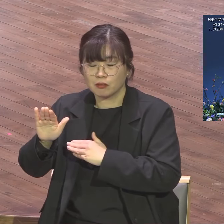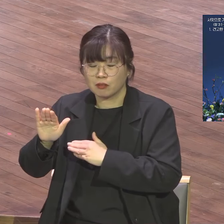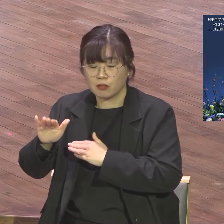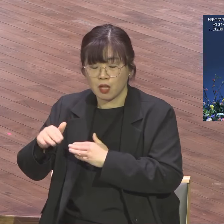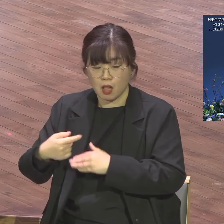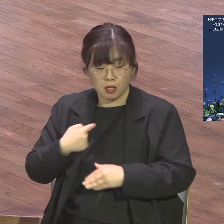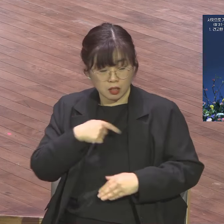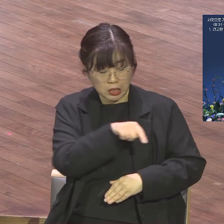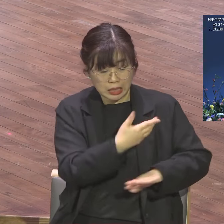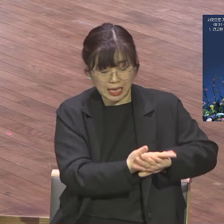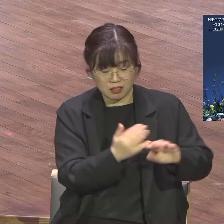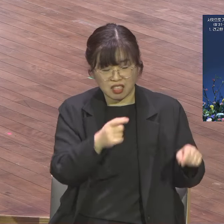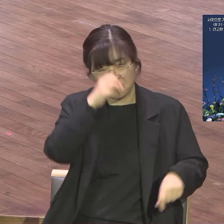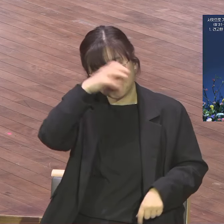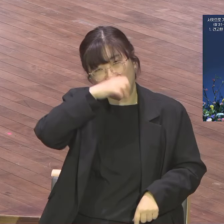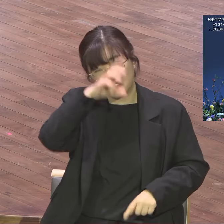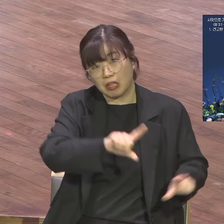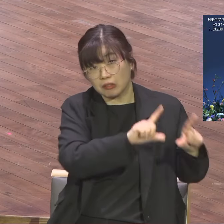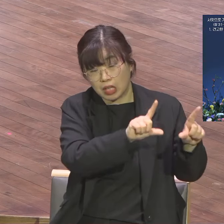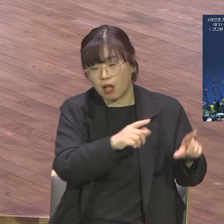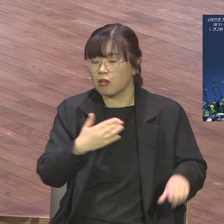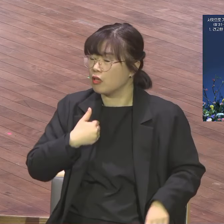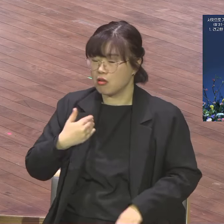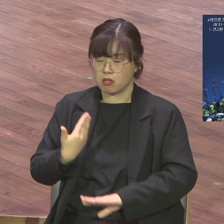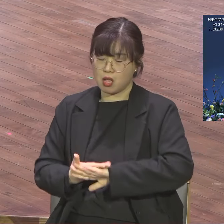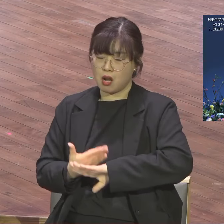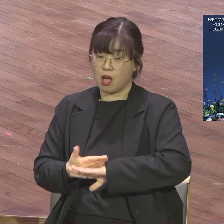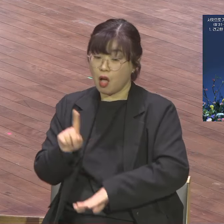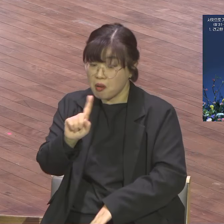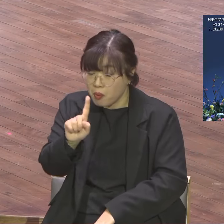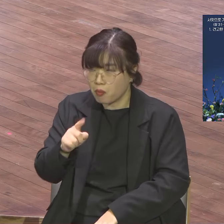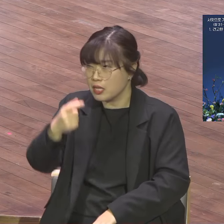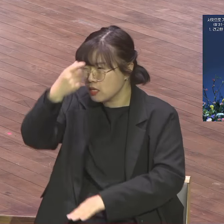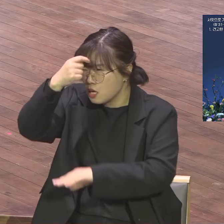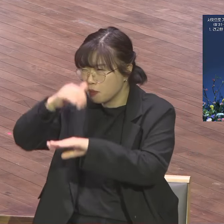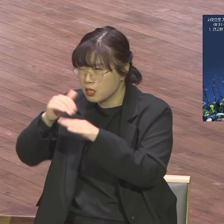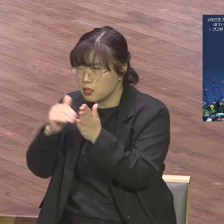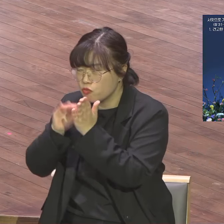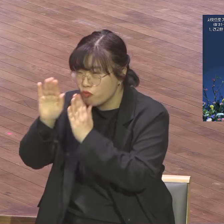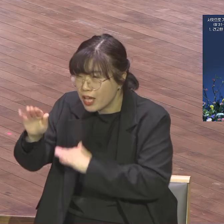소리가 나요. 찌찌찌 소리 난다니까요. 대표가 느려질 대로 들었다.